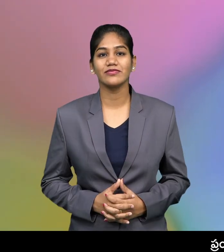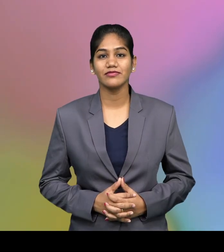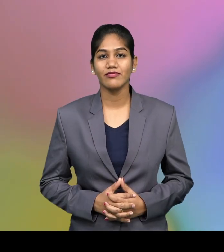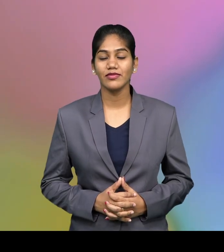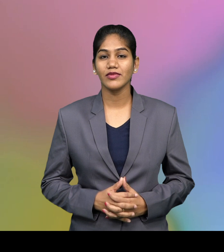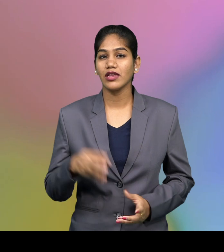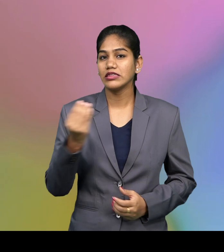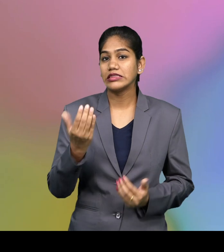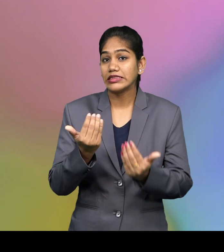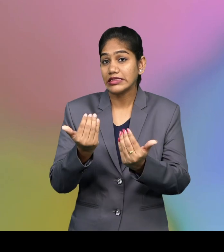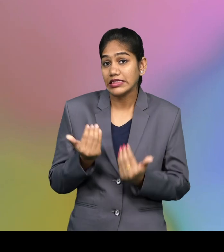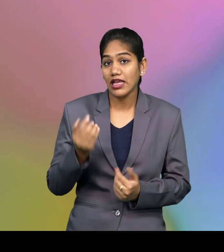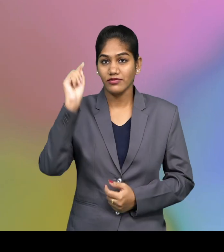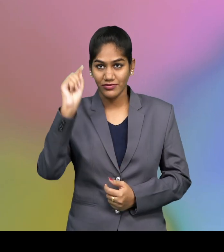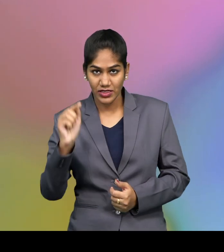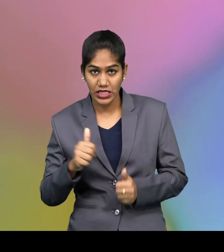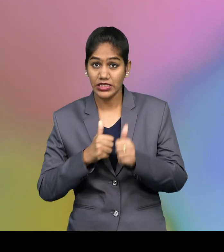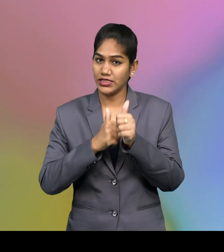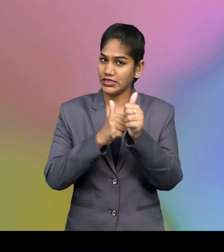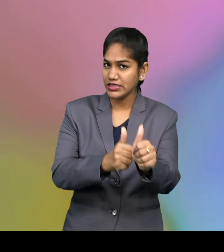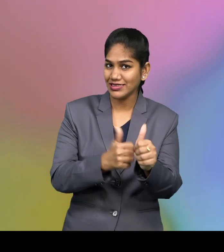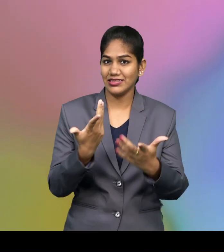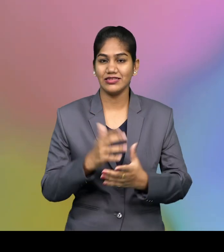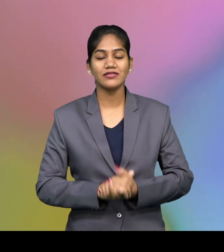కొన్ని భద్రతా చర్యలు తీసుకోవచ్చు.